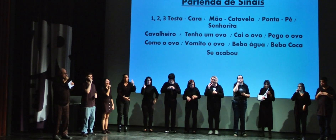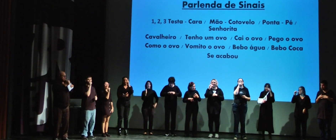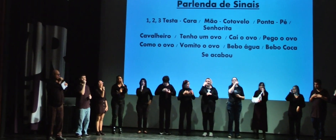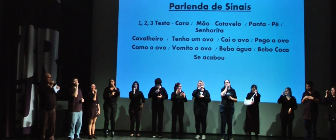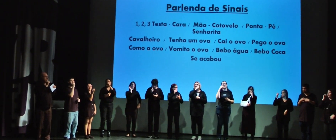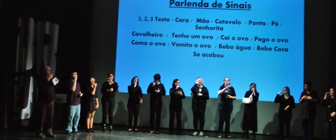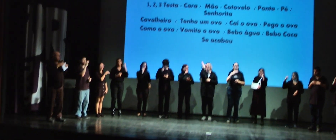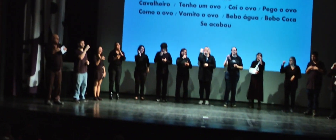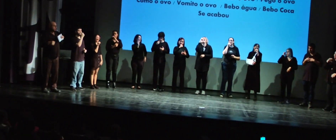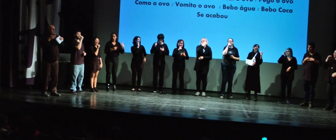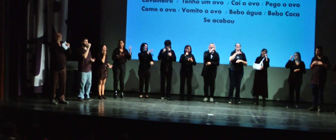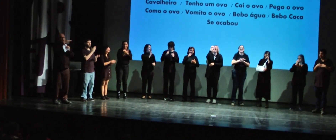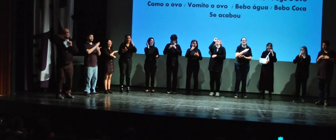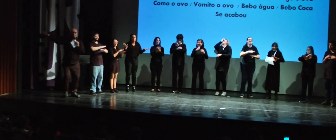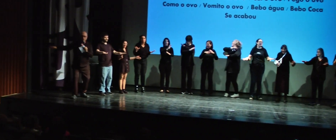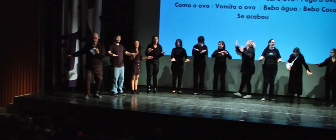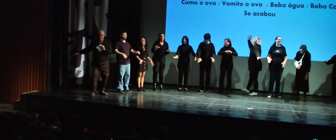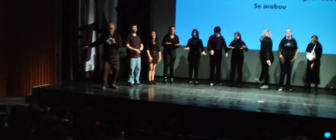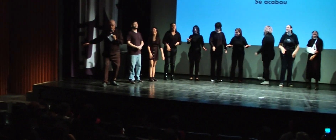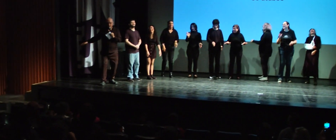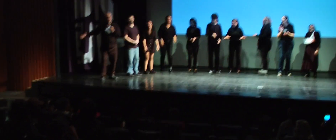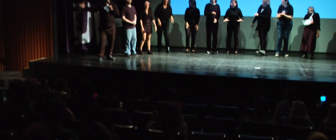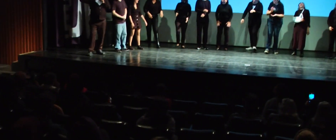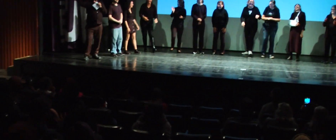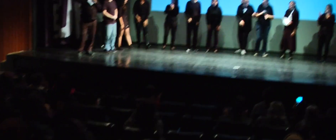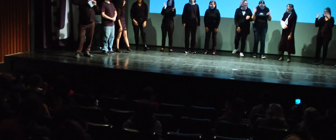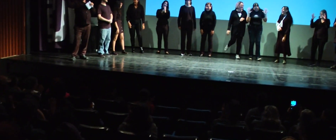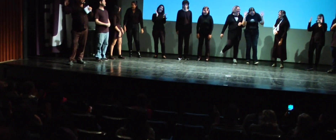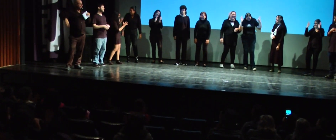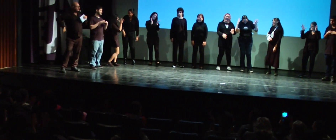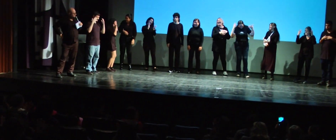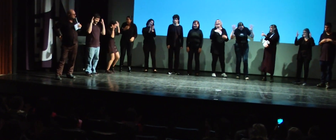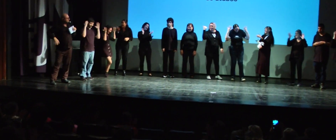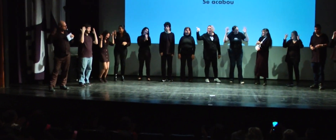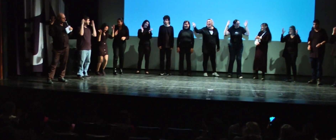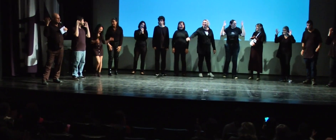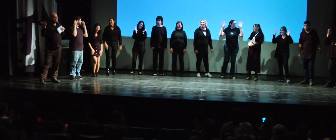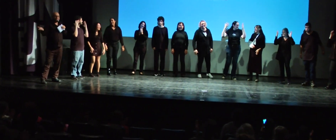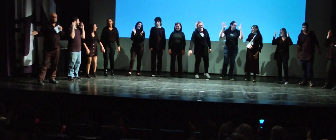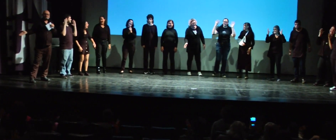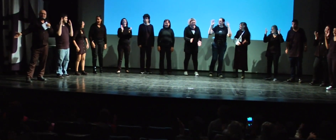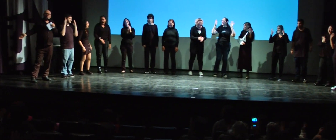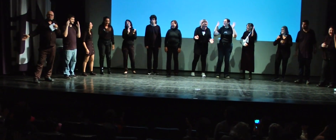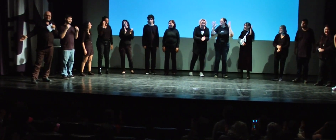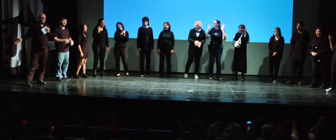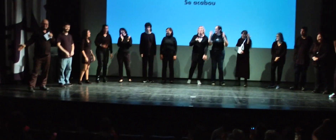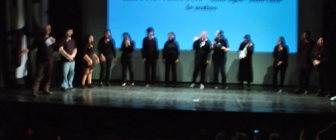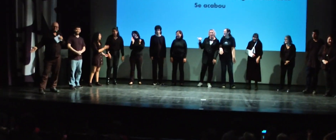bebo água, bebo coca, se acabou! Aê, pronto! Deu certo, tá